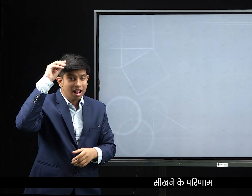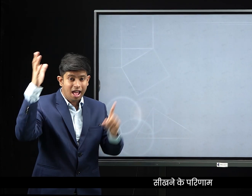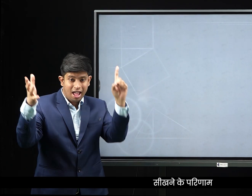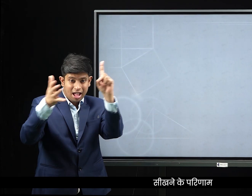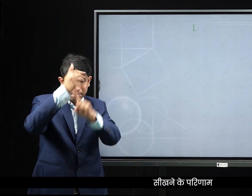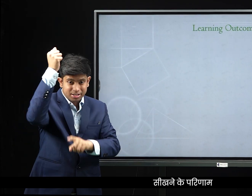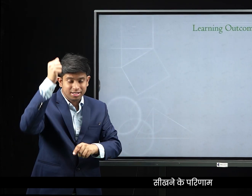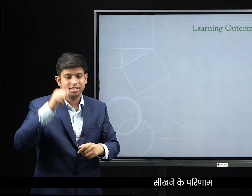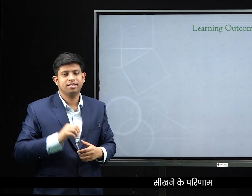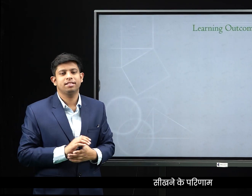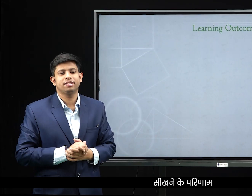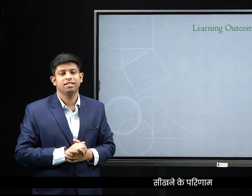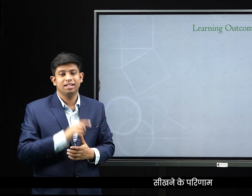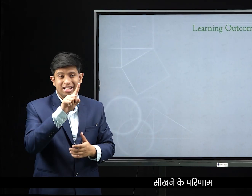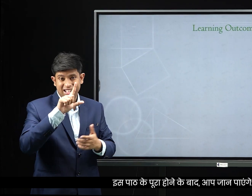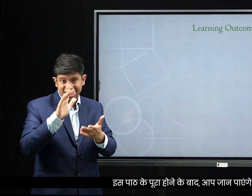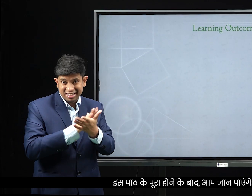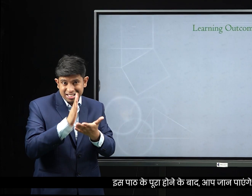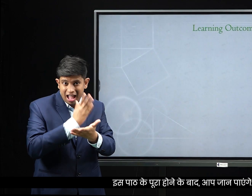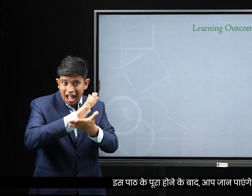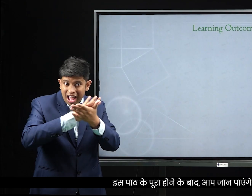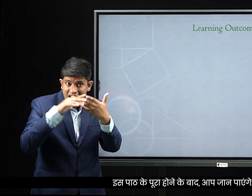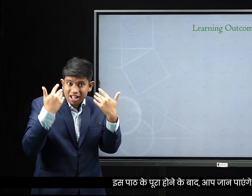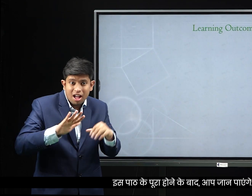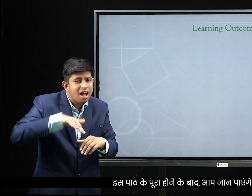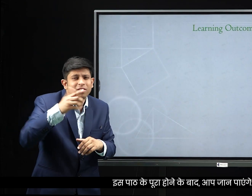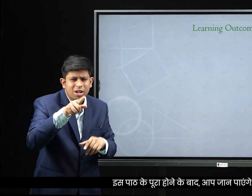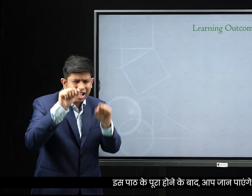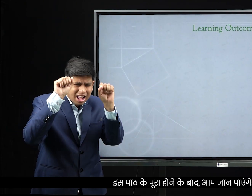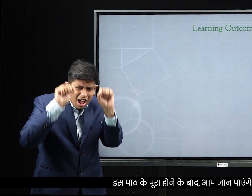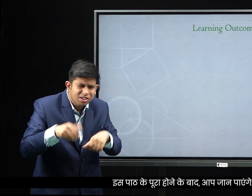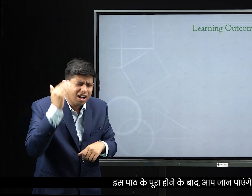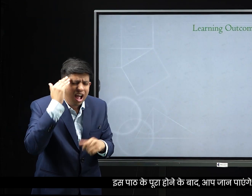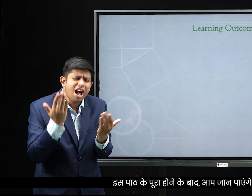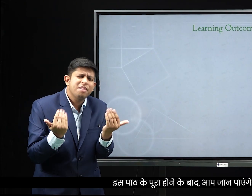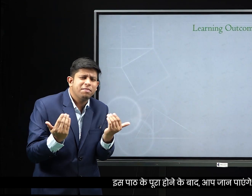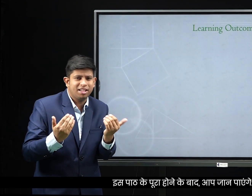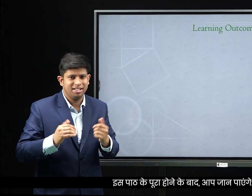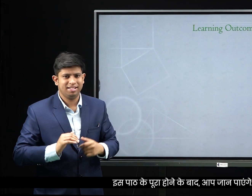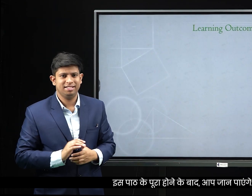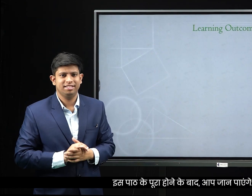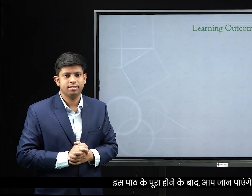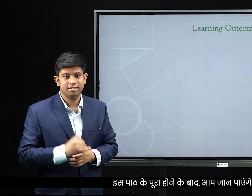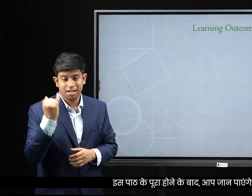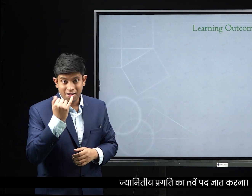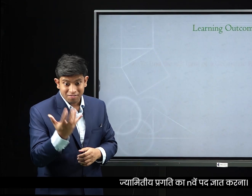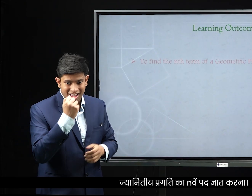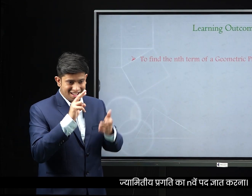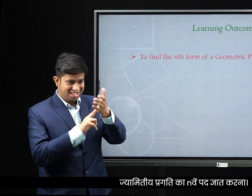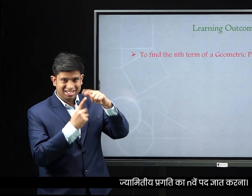सीखने के परिणाम। इस पाठ के पूरा होने के बाद आप जान पाएंगे ज्यामितीय प्रगति